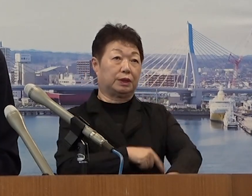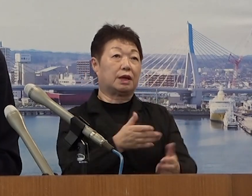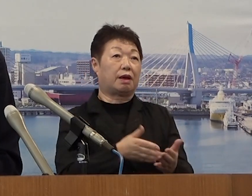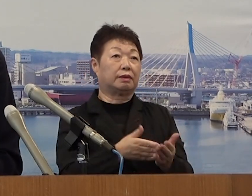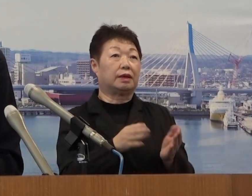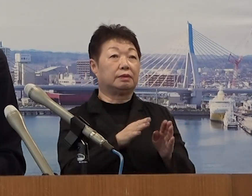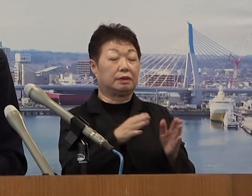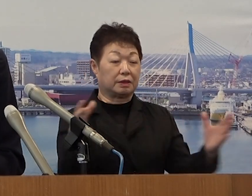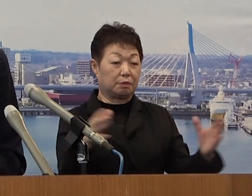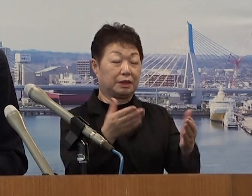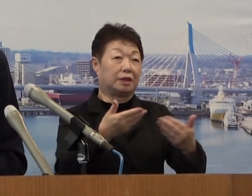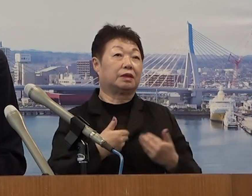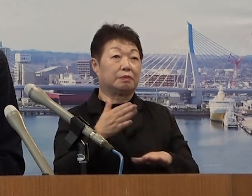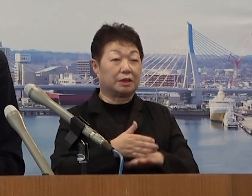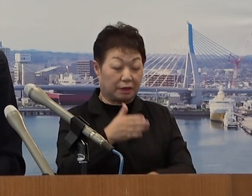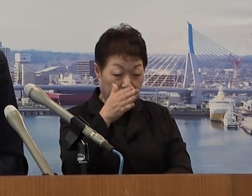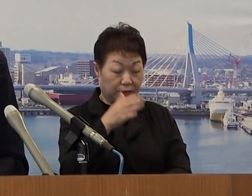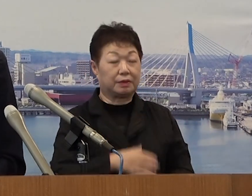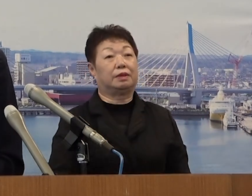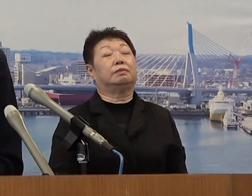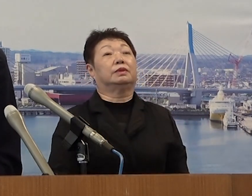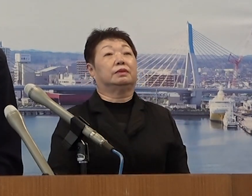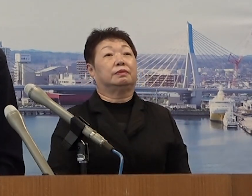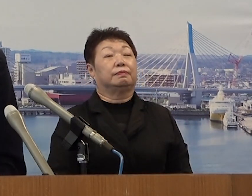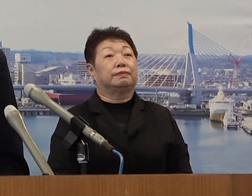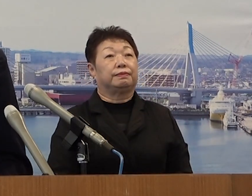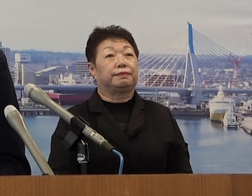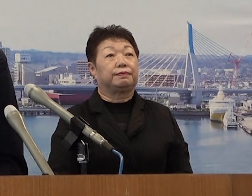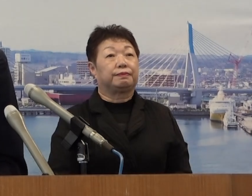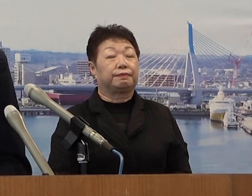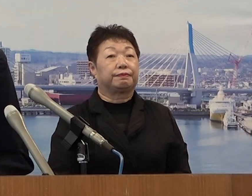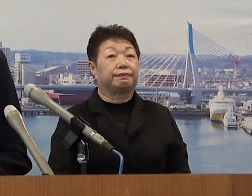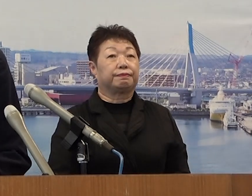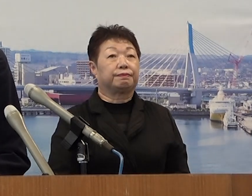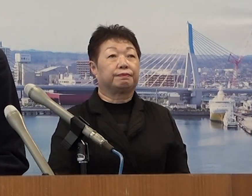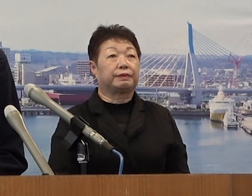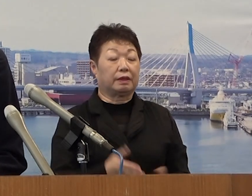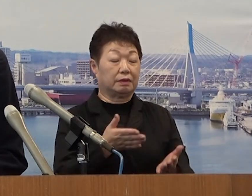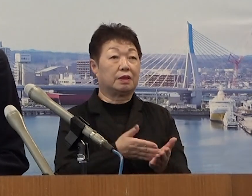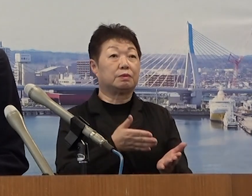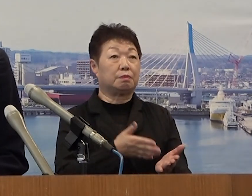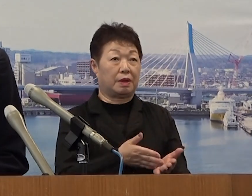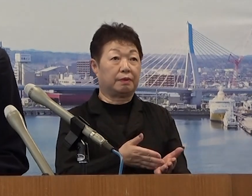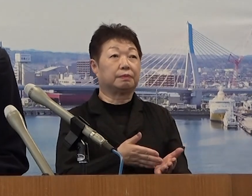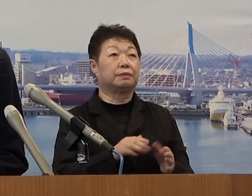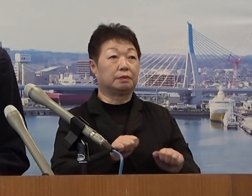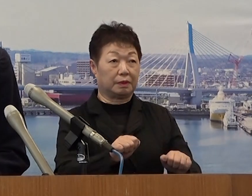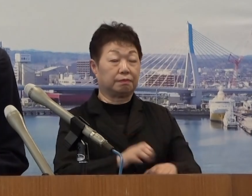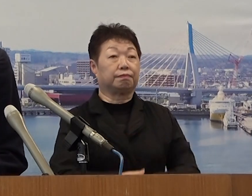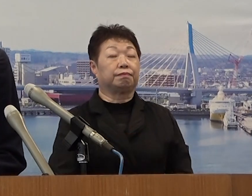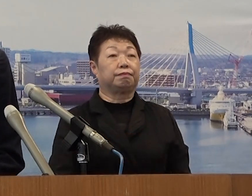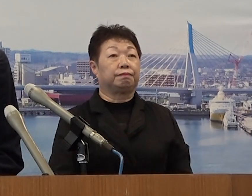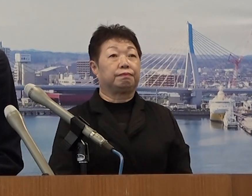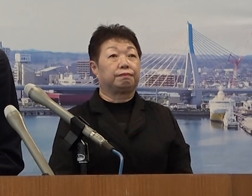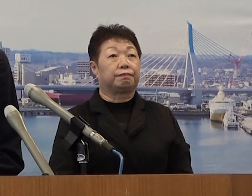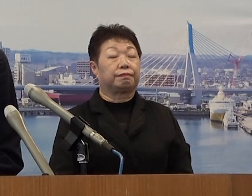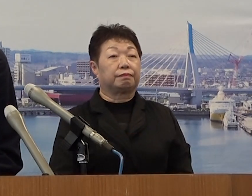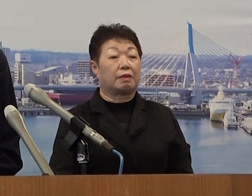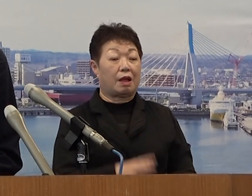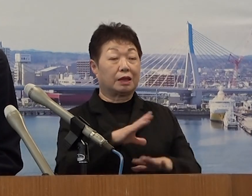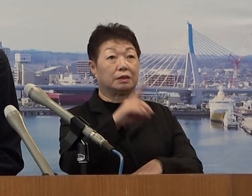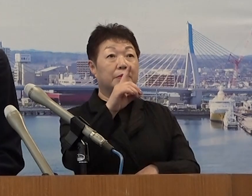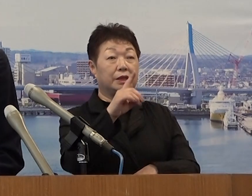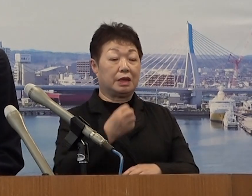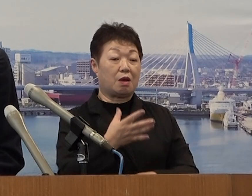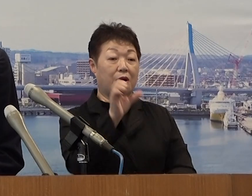お集まりいただきまして誠にありがとうございます。それでは早速説明に入りたいと存じます。まずはじめ